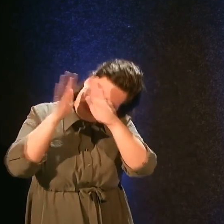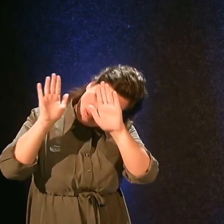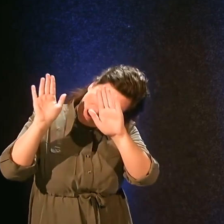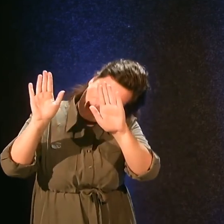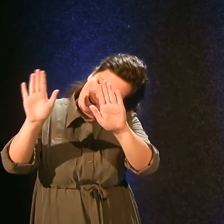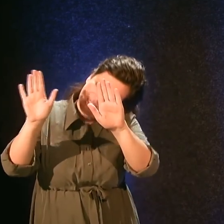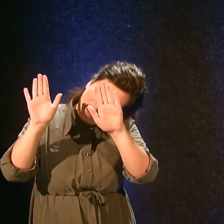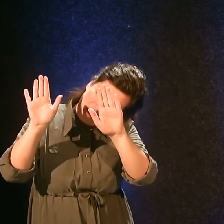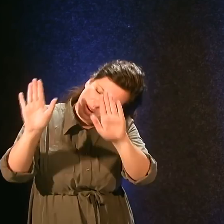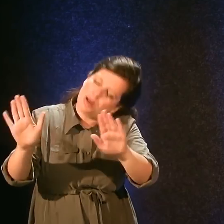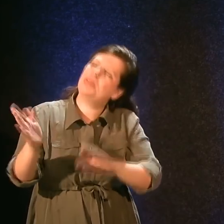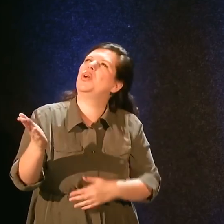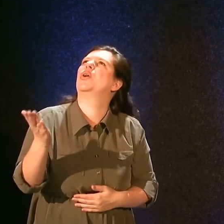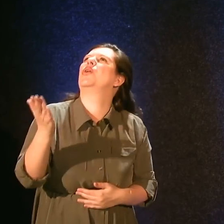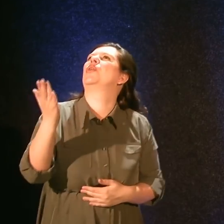worship.